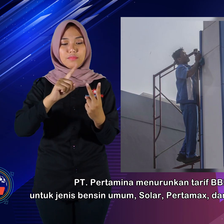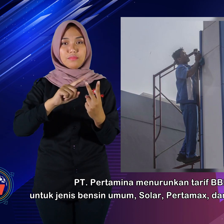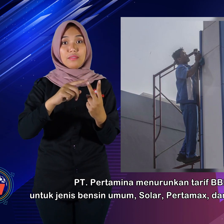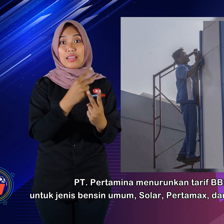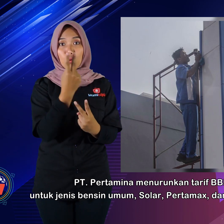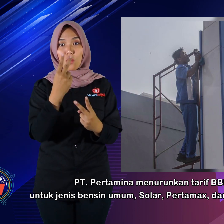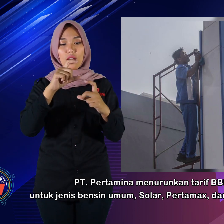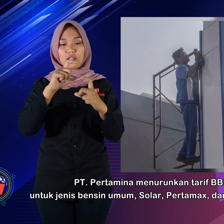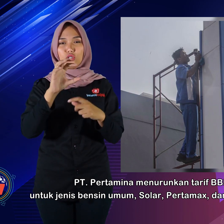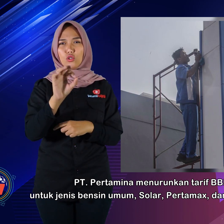solar,